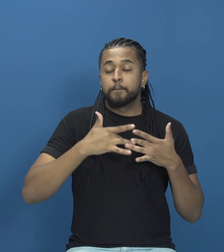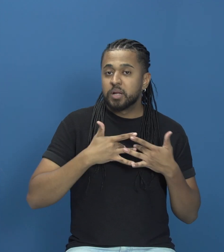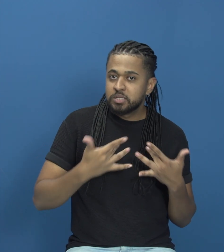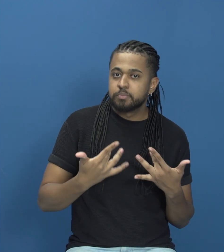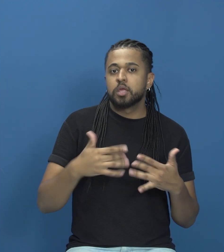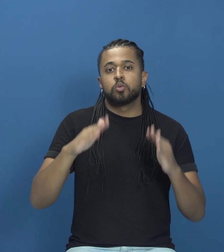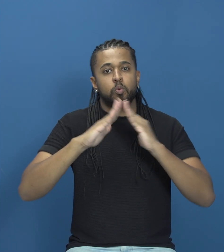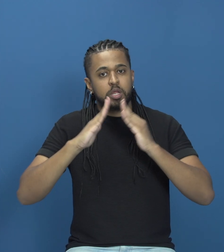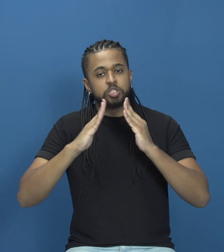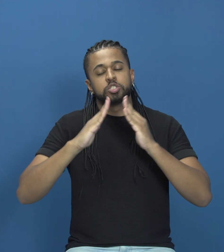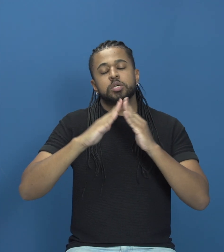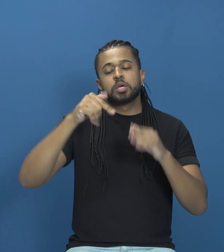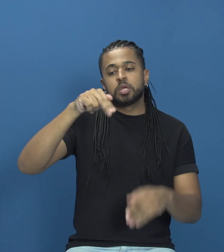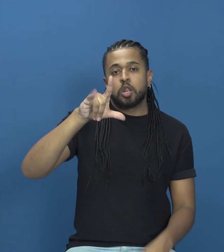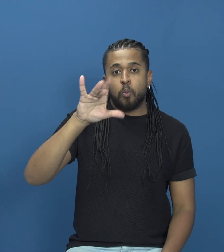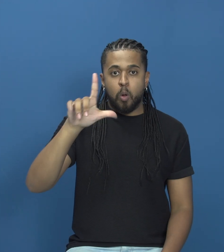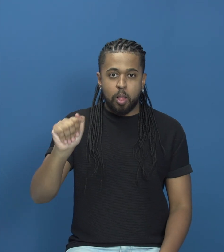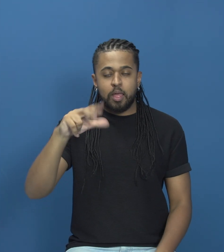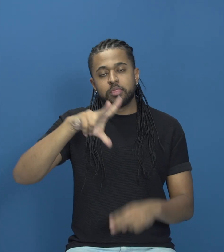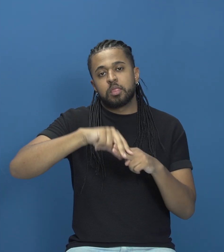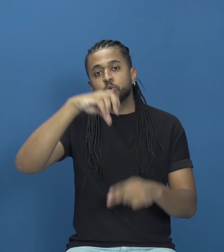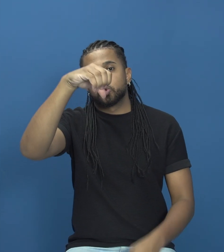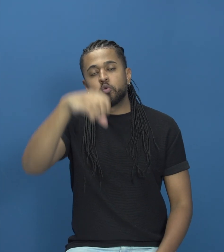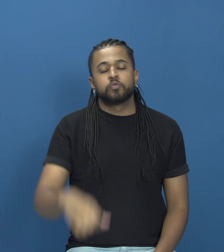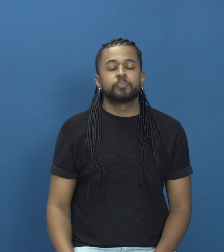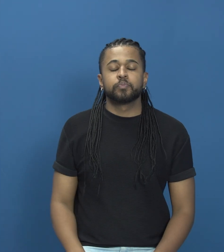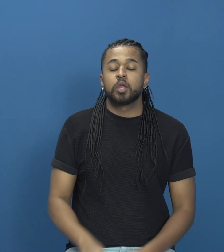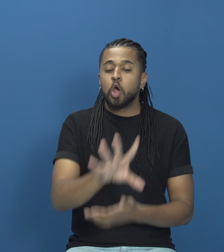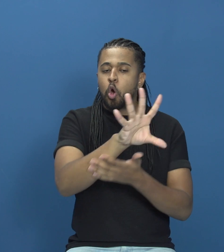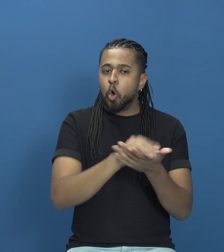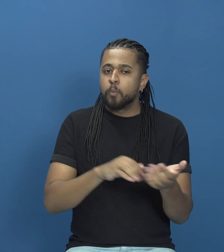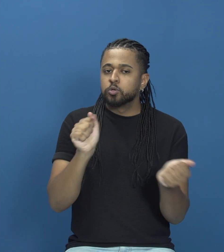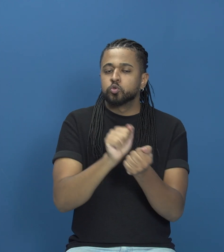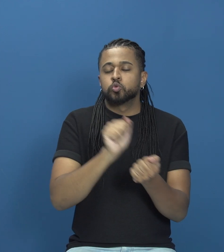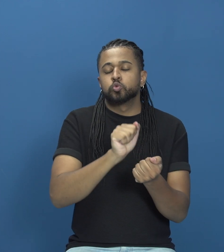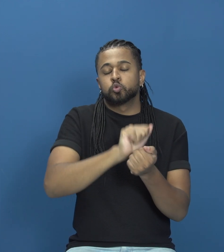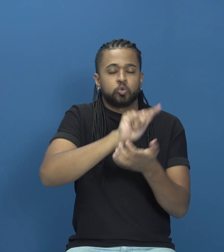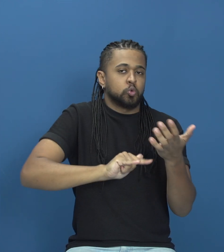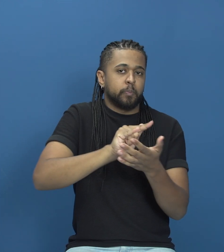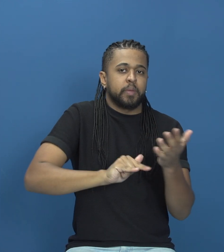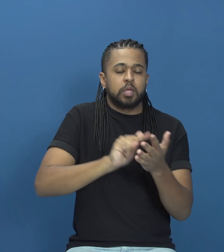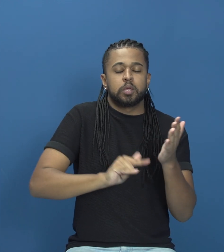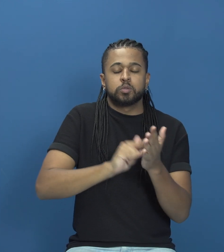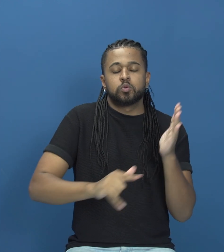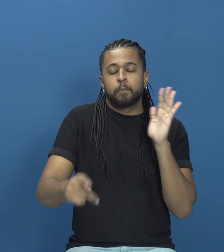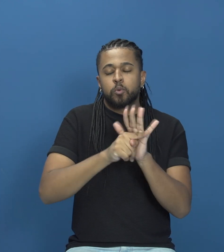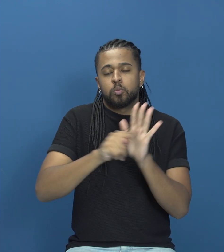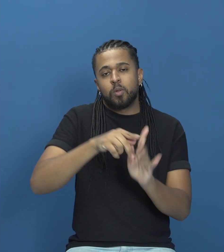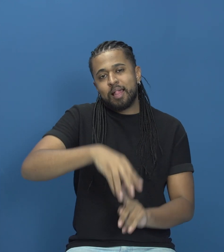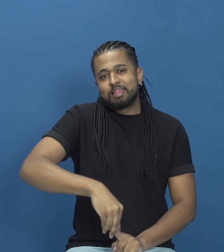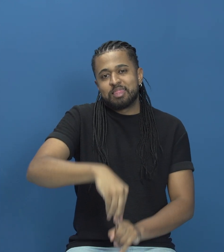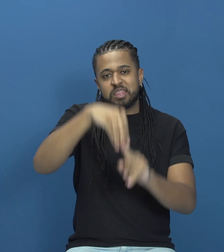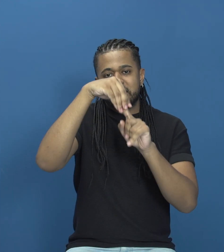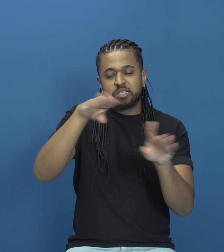em comunidade quilombola, anexo 9. Com cópia de documento de identificação das